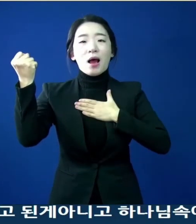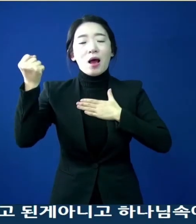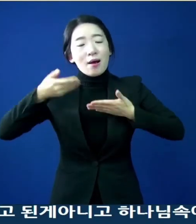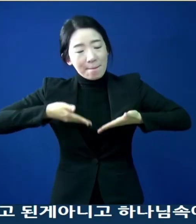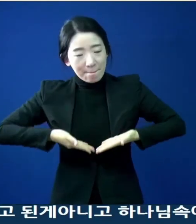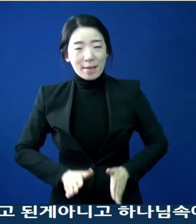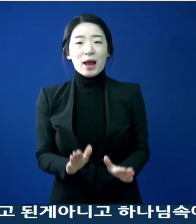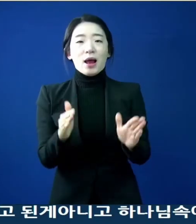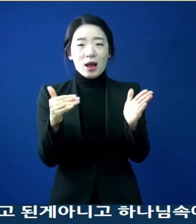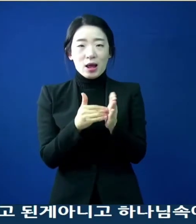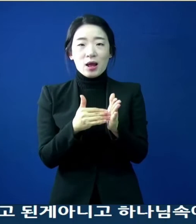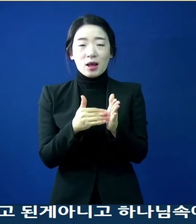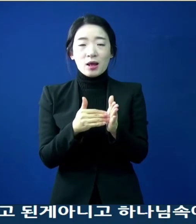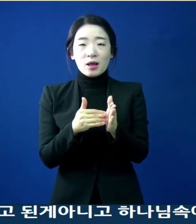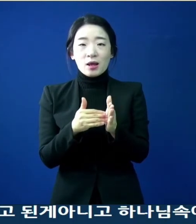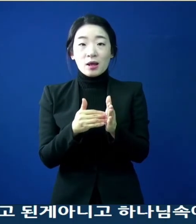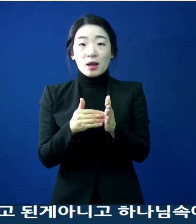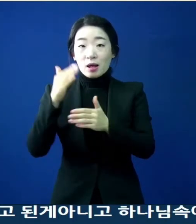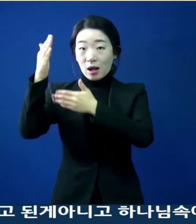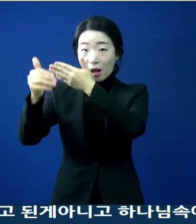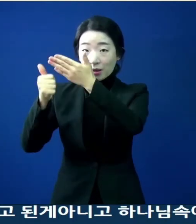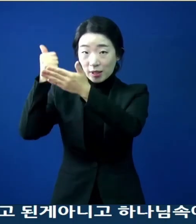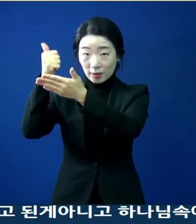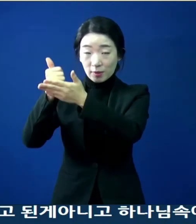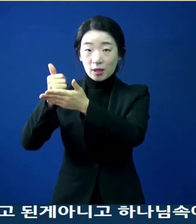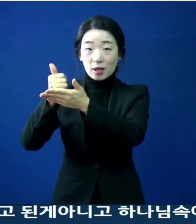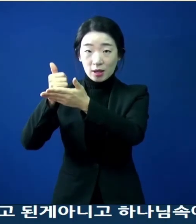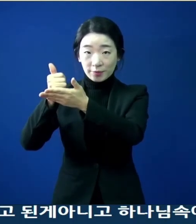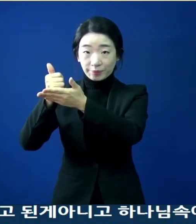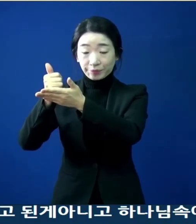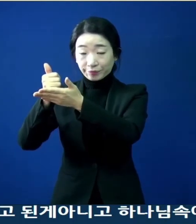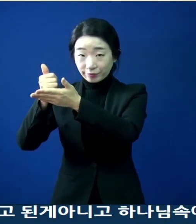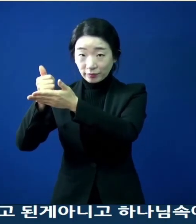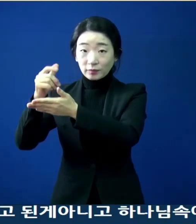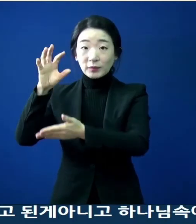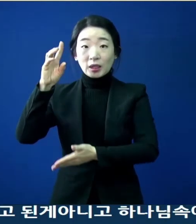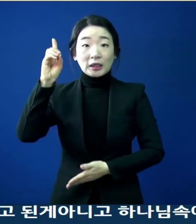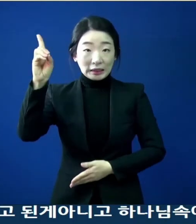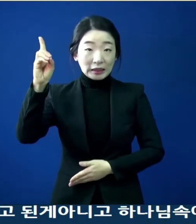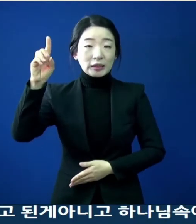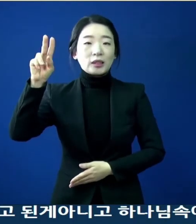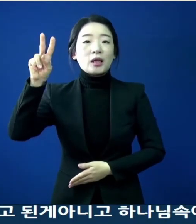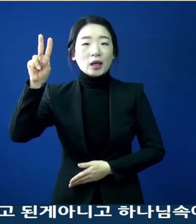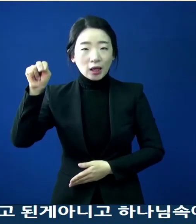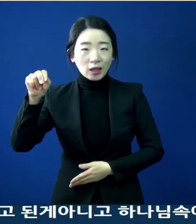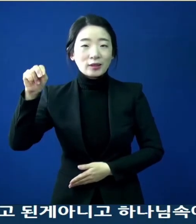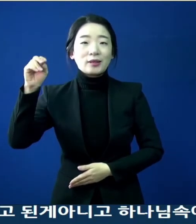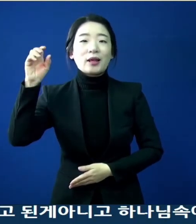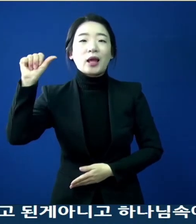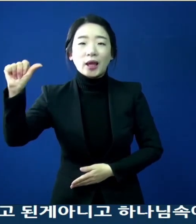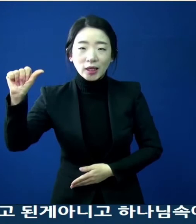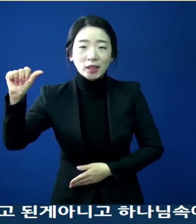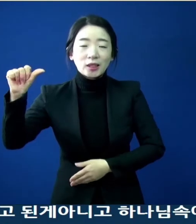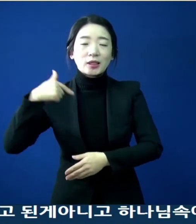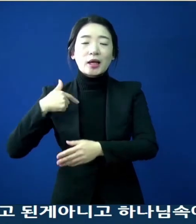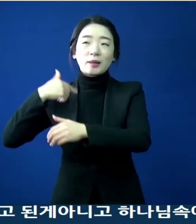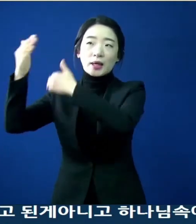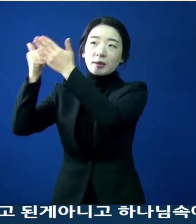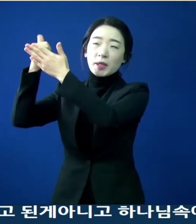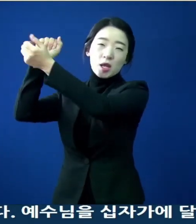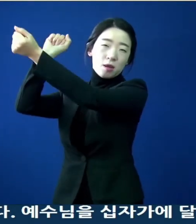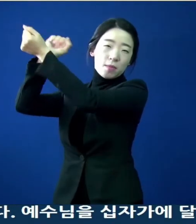안에 하나님의 DNA를 넣어준 겁니다. 하나님의 형상을 우리 안에 넣어주신